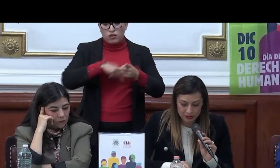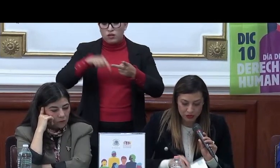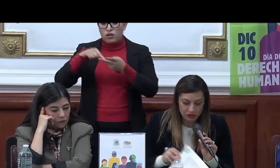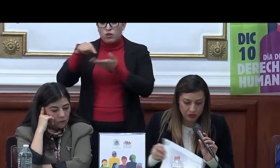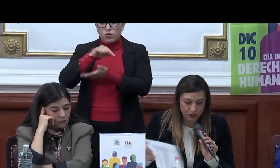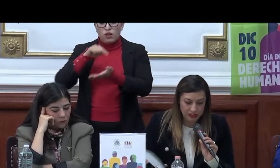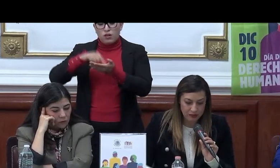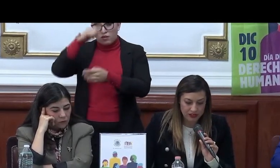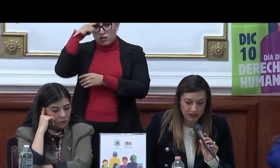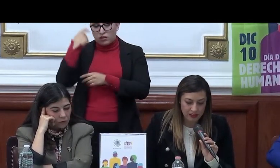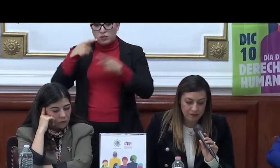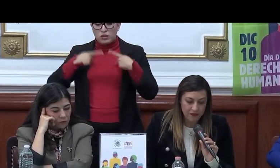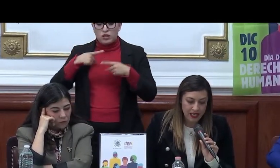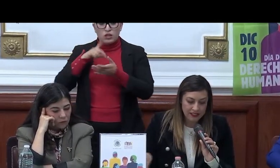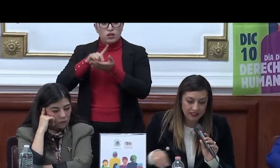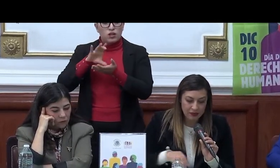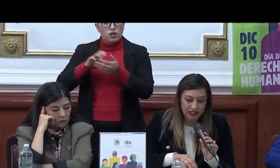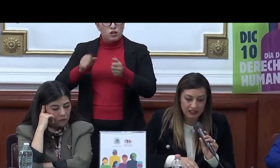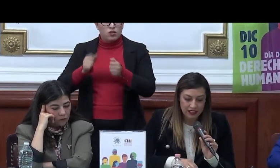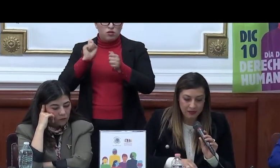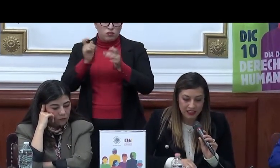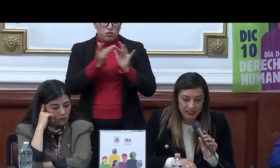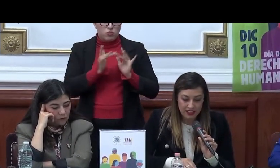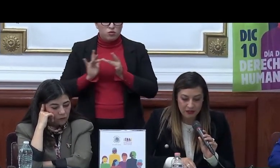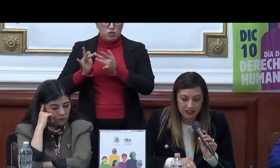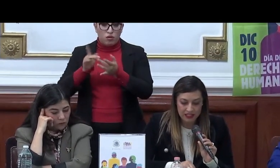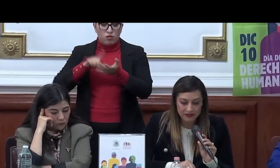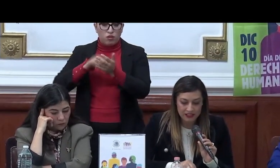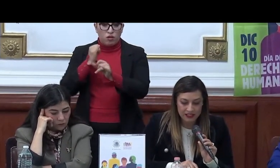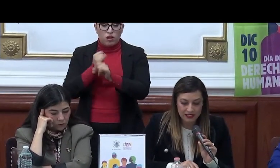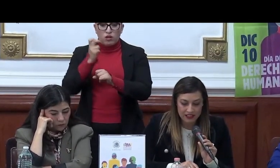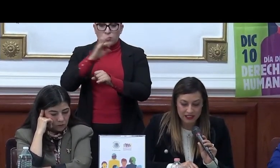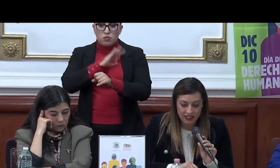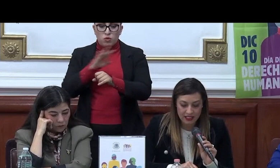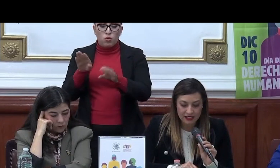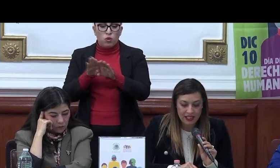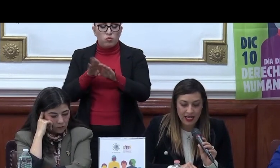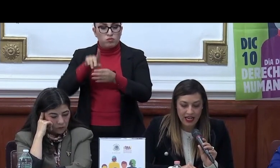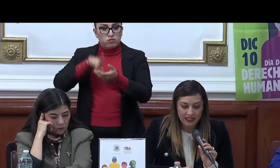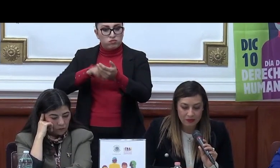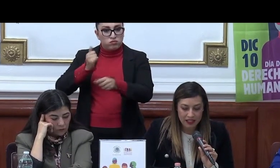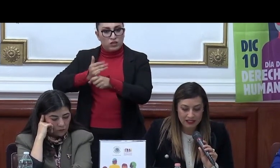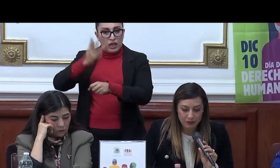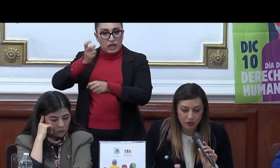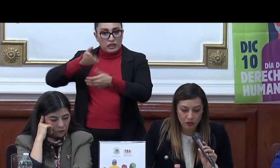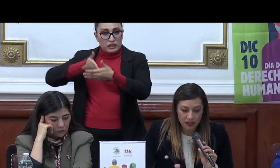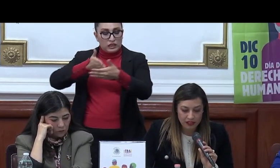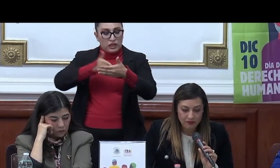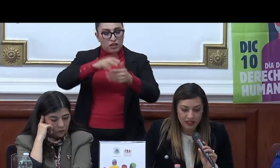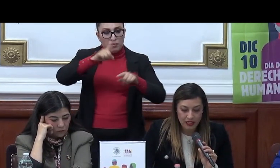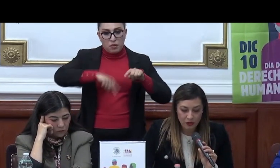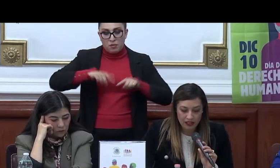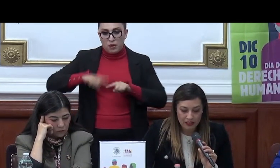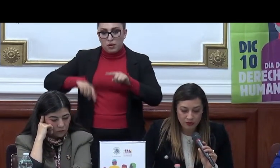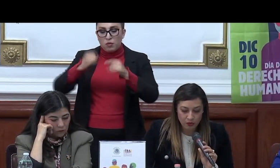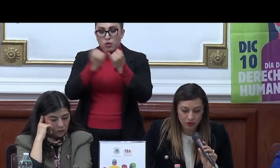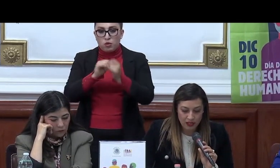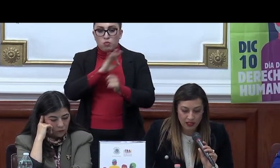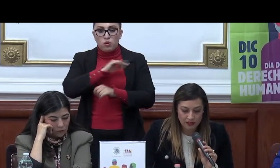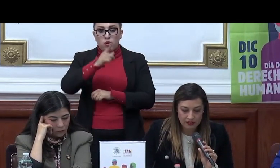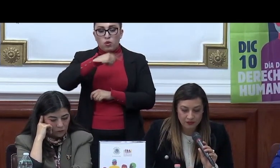accesibles para personas con discapacidad. Estas medidas eliminarían barreras físicas y digitales, además de promover la igualdad